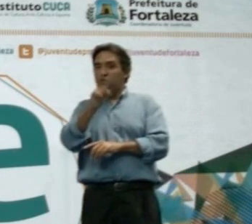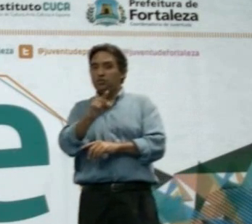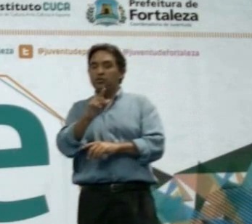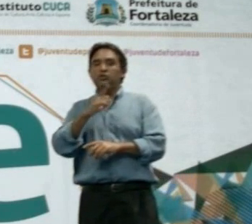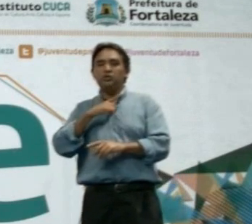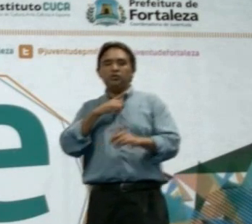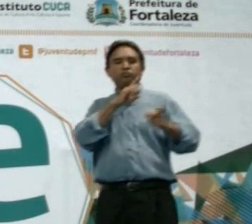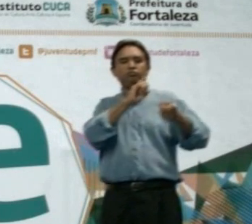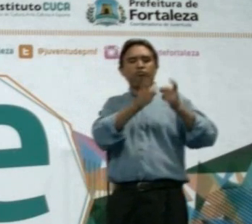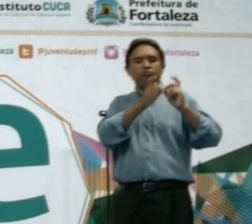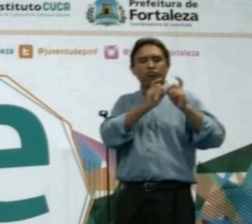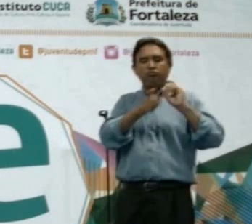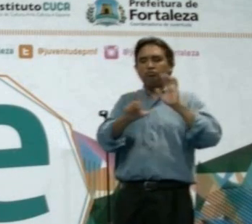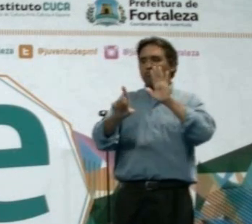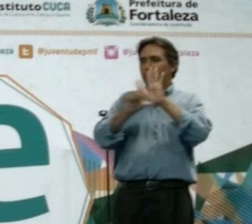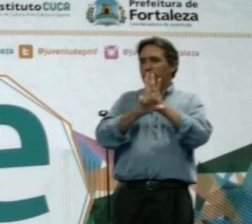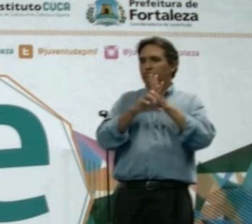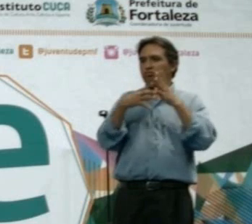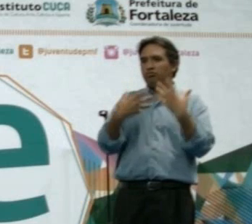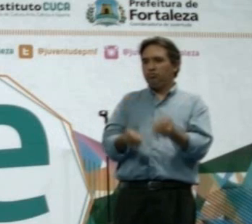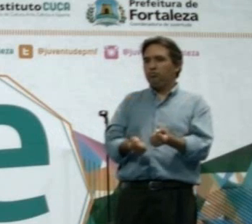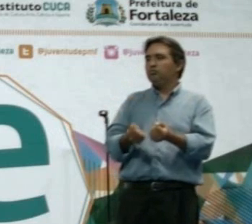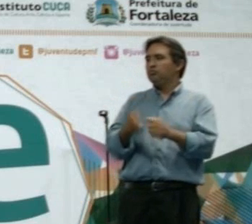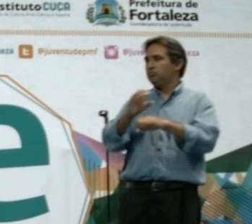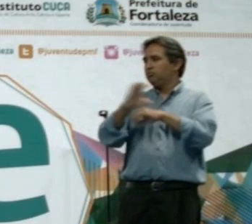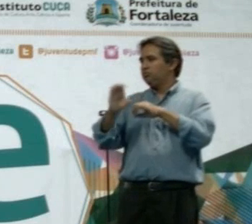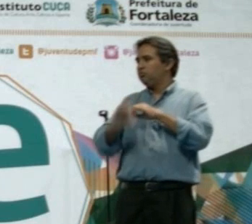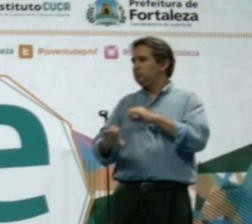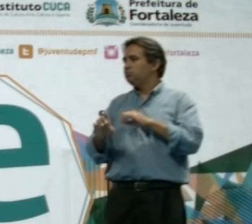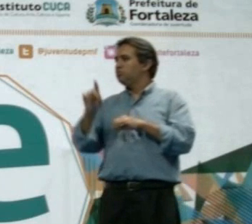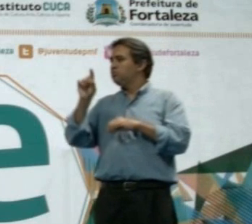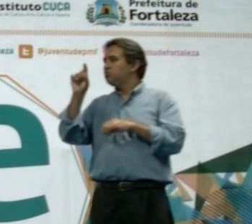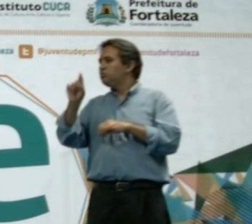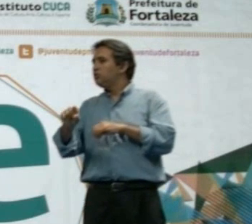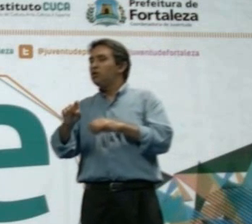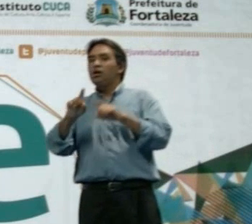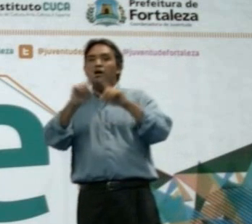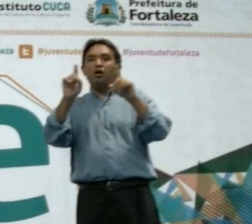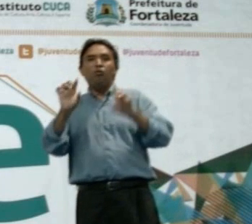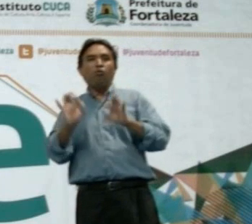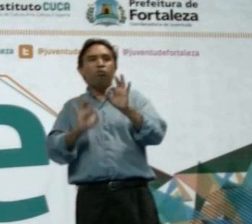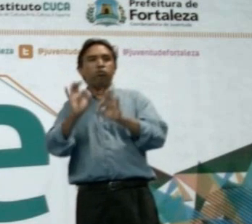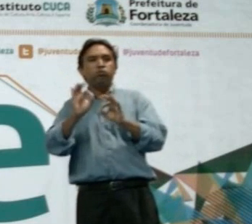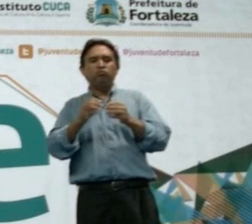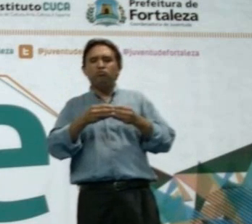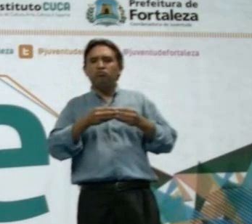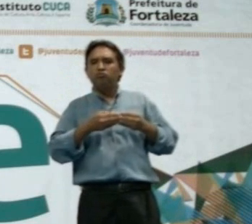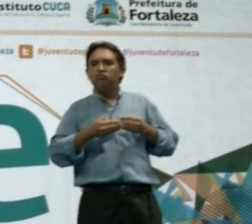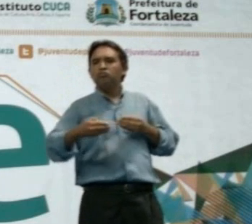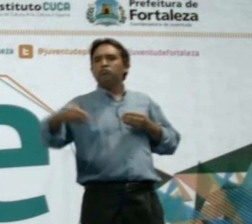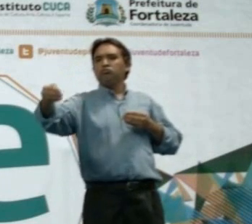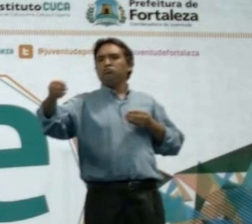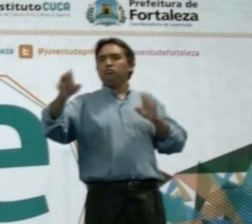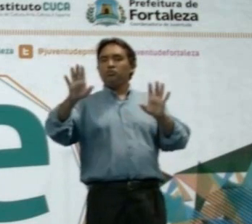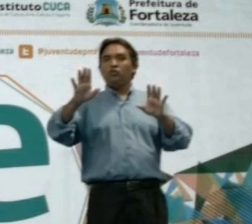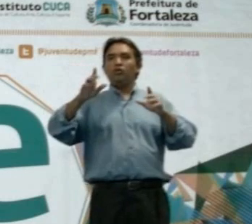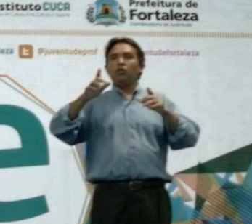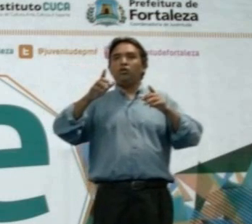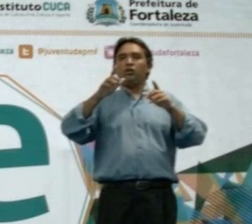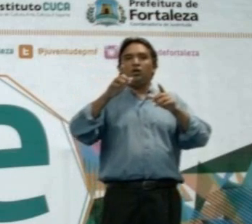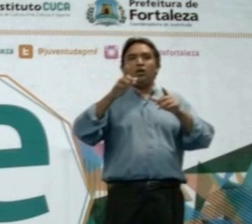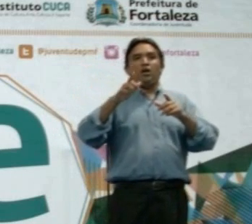as leis e aprovam uma Constituição, eles promovem uma Constituição promulgada. A Constituição Imperial, ela